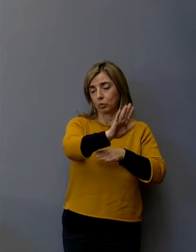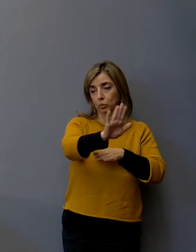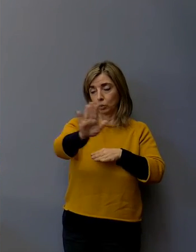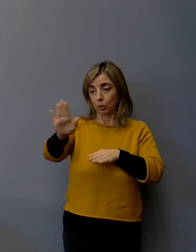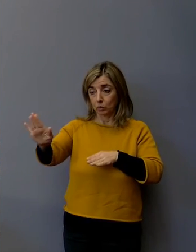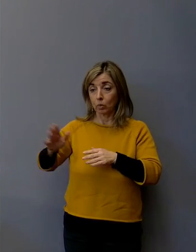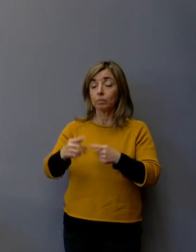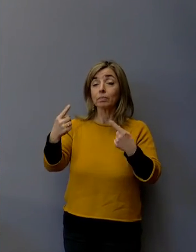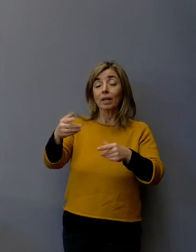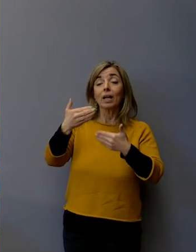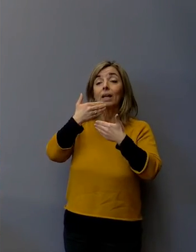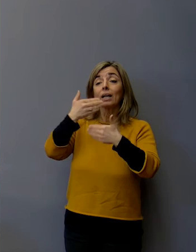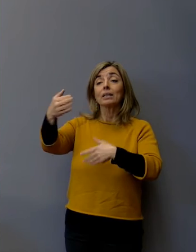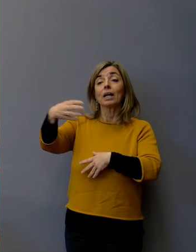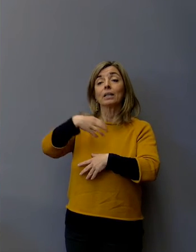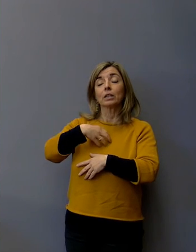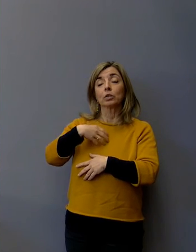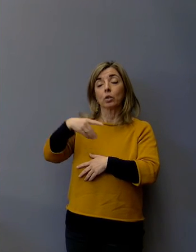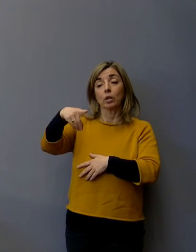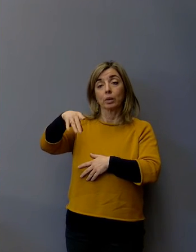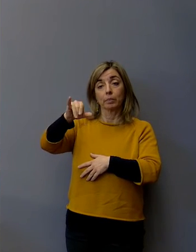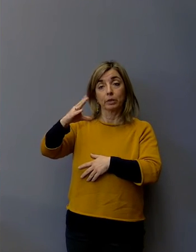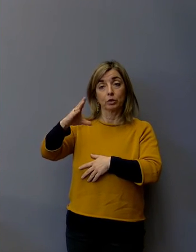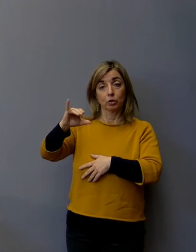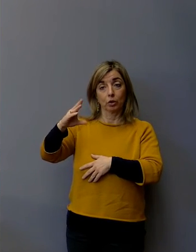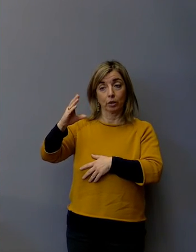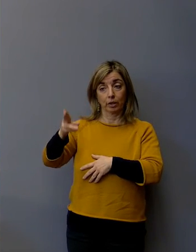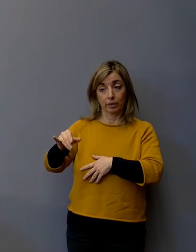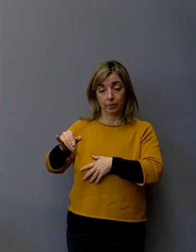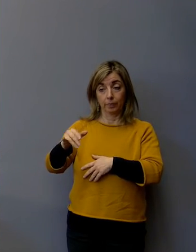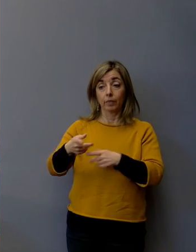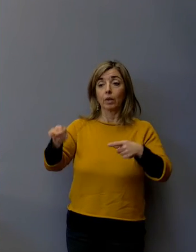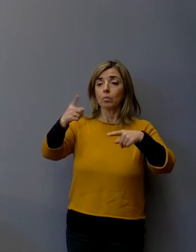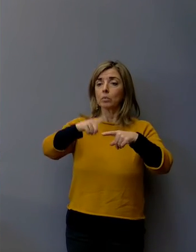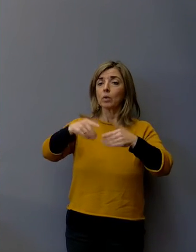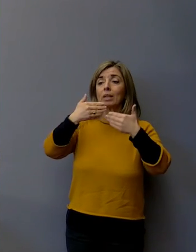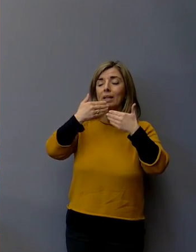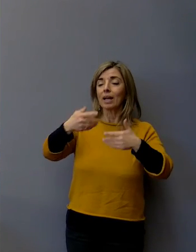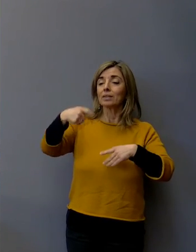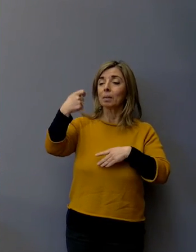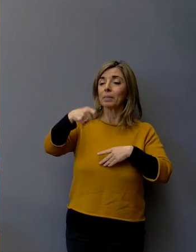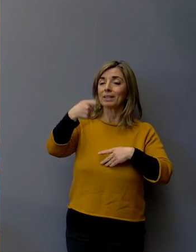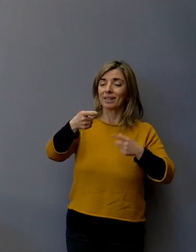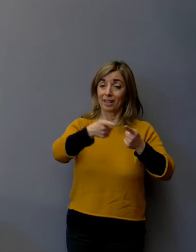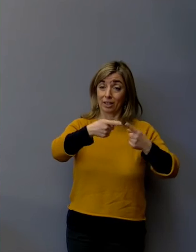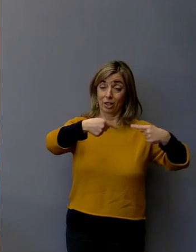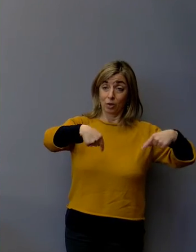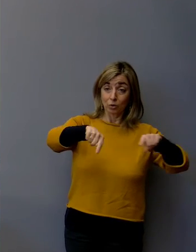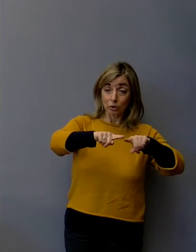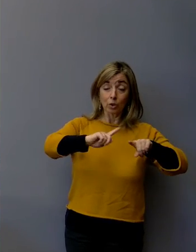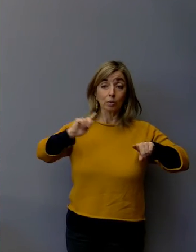tutta questa attività ringrazio anche il presidente del consiglio e tutti i consiglieri perché